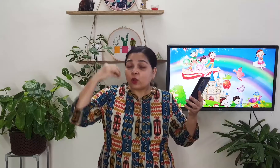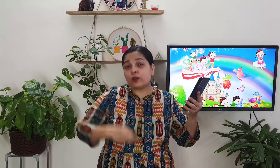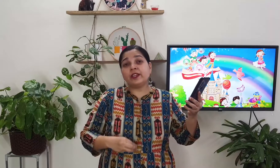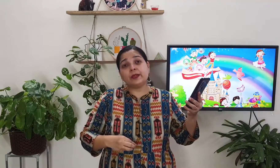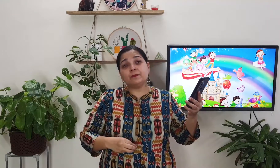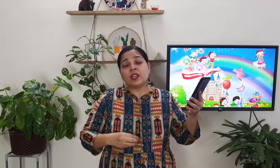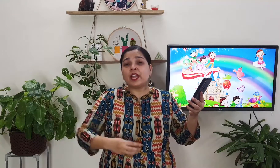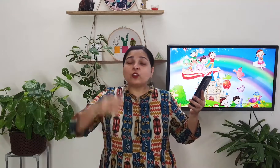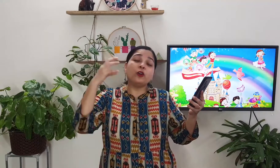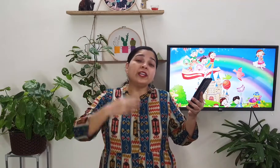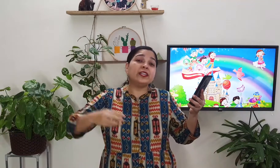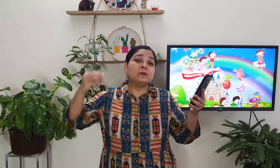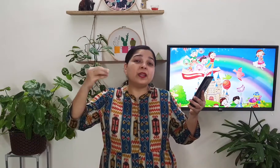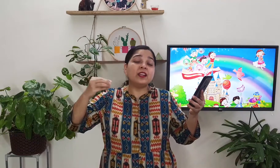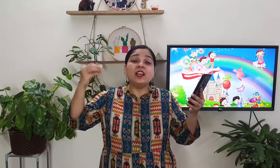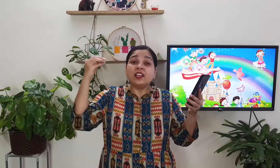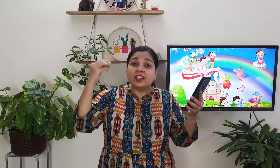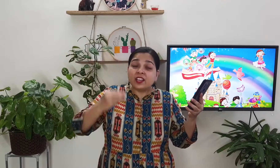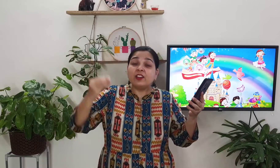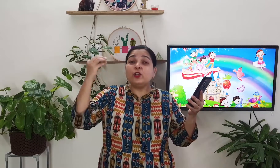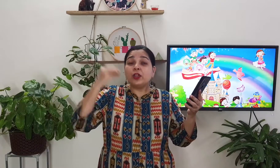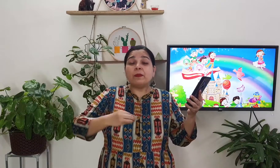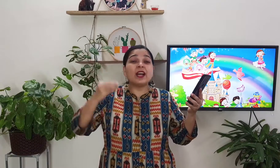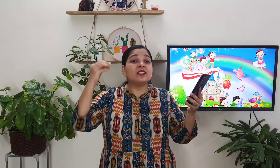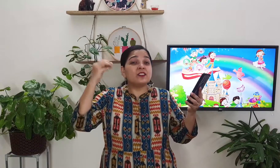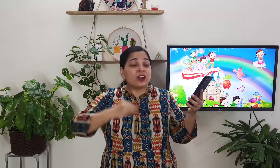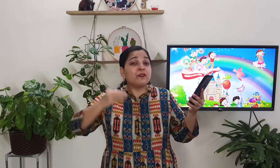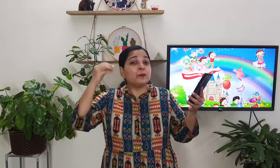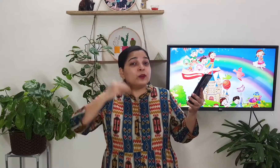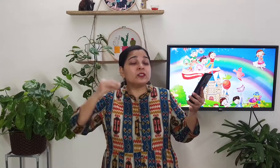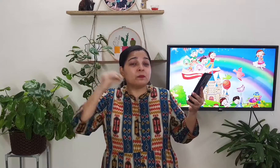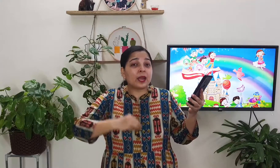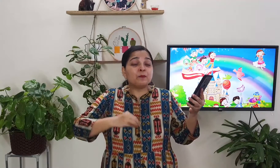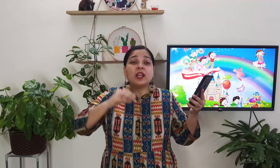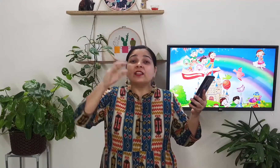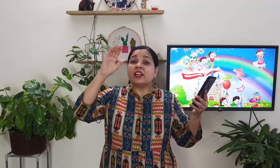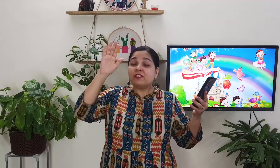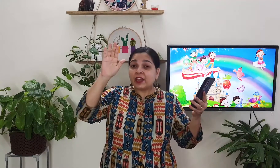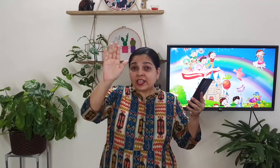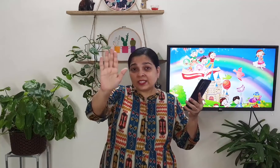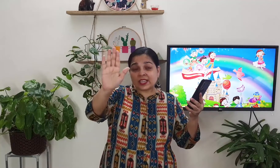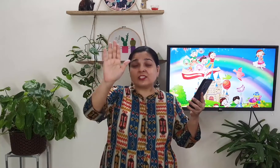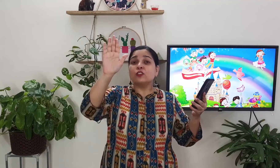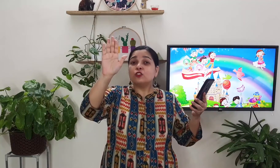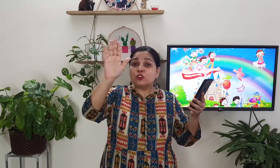அந்த போக்குவரத்து போலீஸ்காரருக்கு தெரியும், தனது யூனிஃபார்ம் அணிந்து கொண்டு தன் இடத்தை எடுத்து